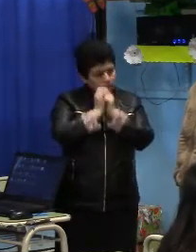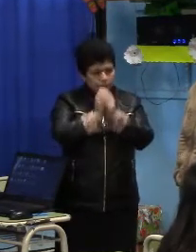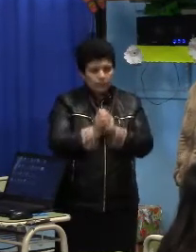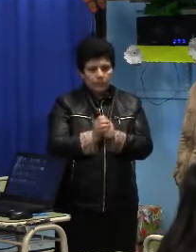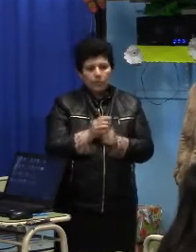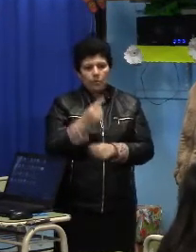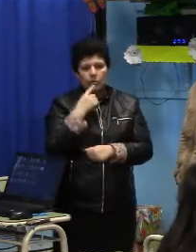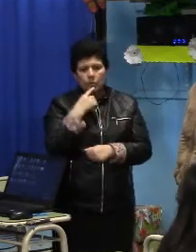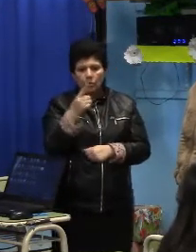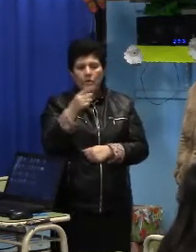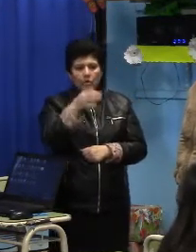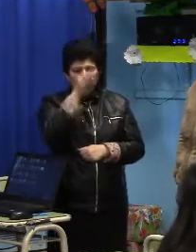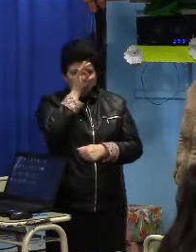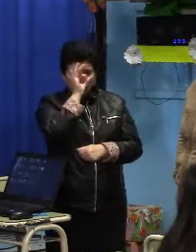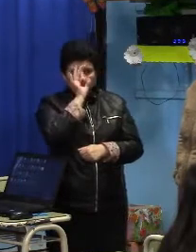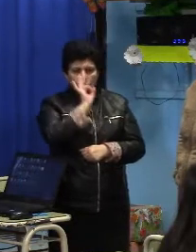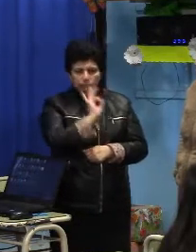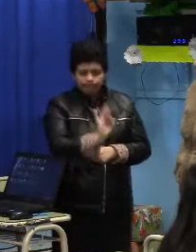digan cieguito.